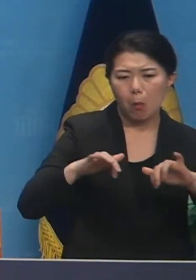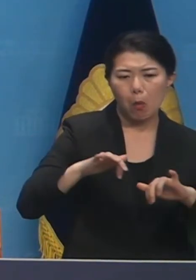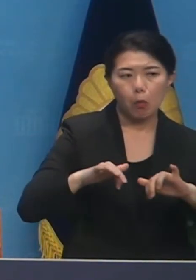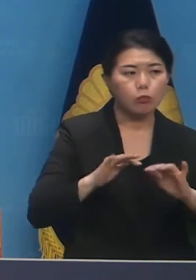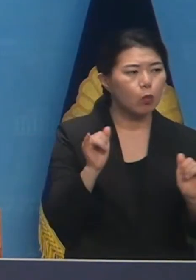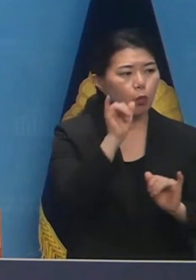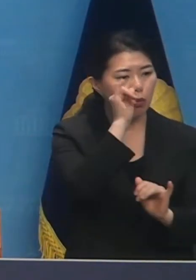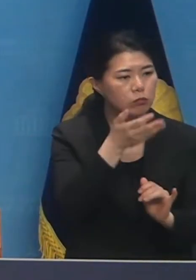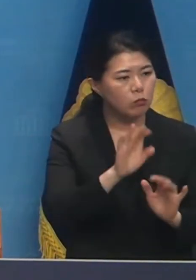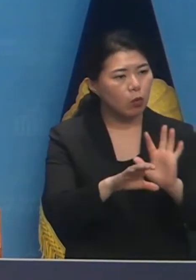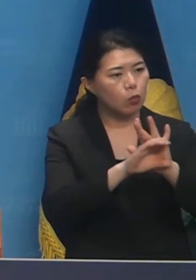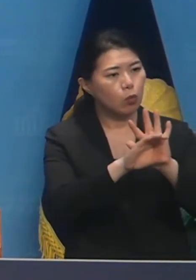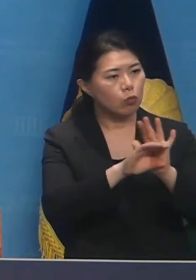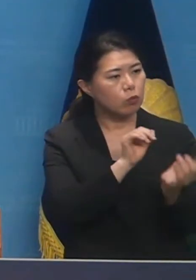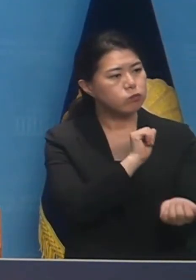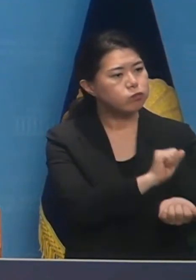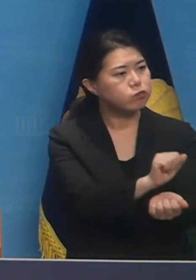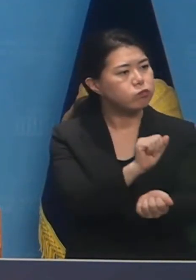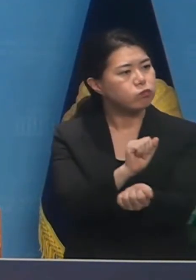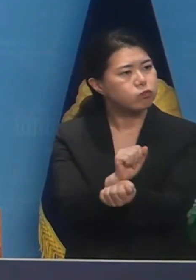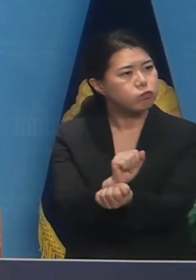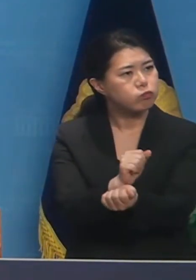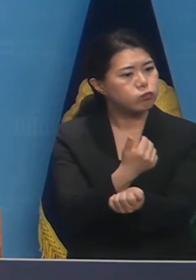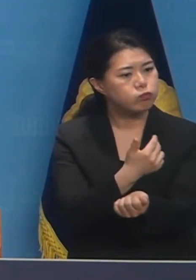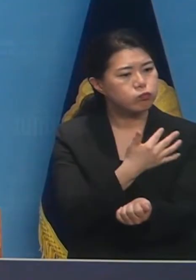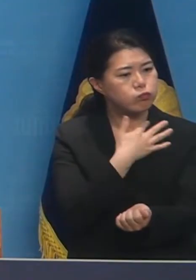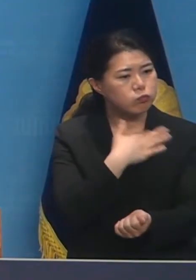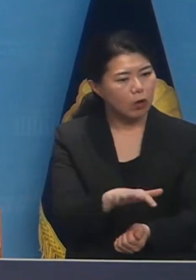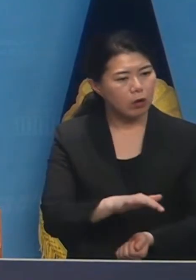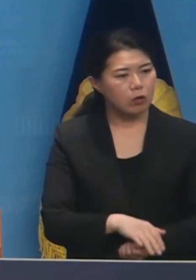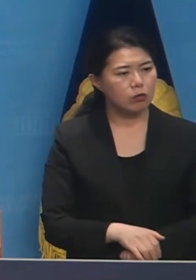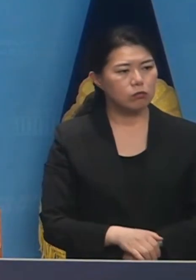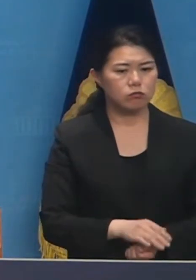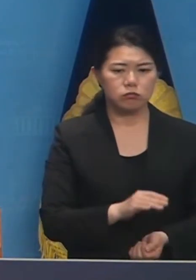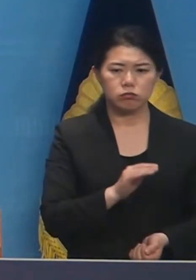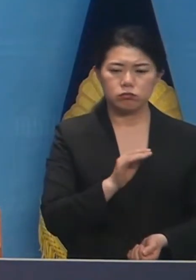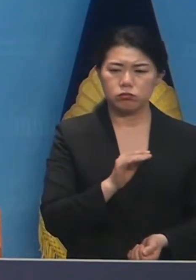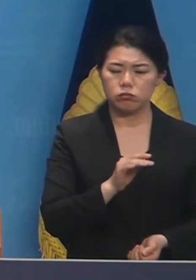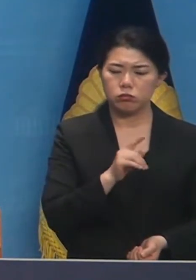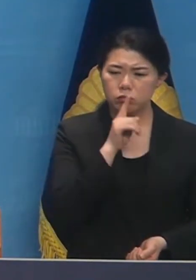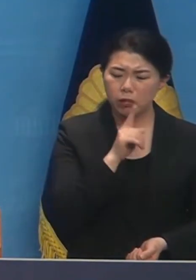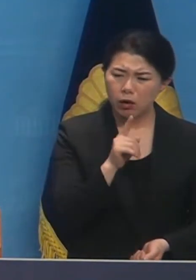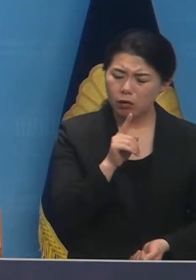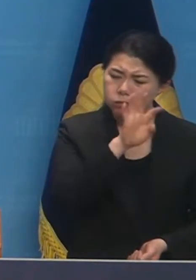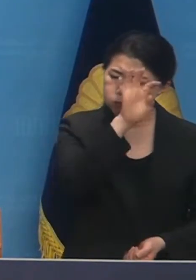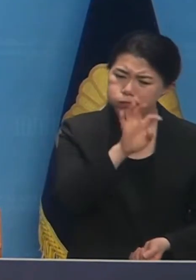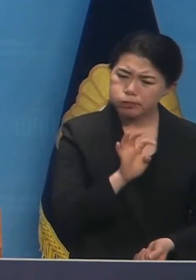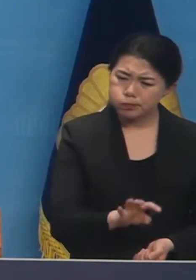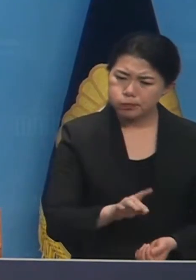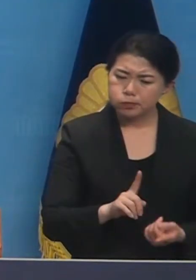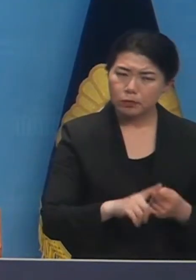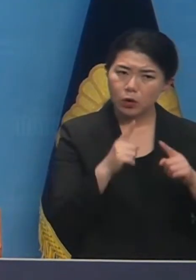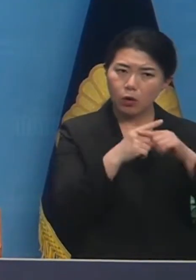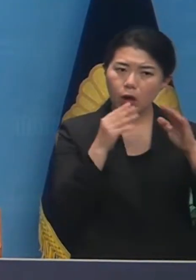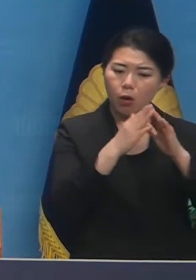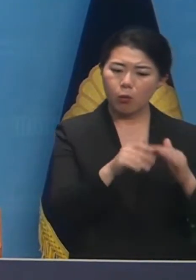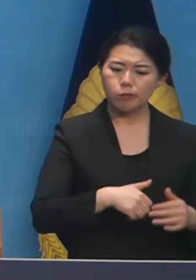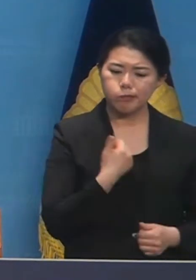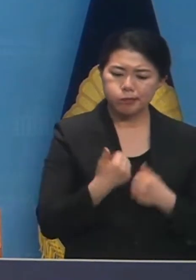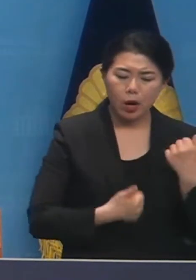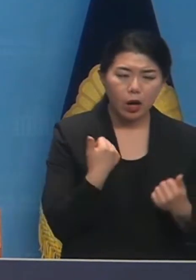있음에도 코로나에 한 명도 확진자가 나오지 않았다는 어처구니없는 것에 대하여 한국교회는